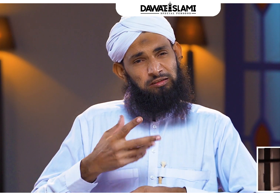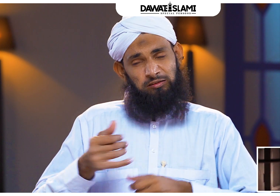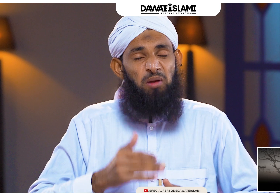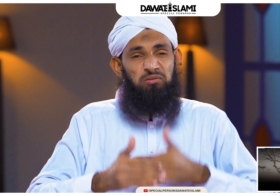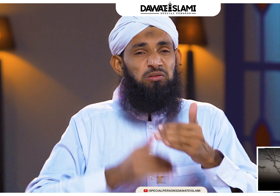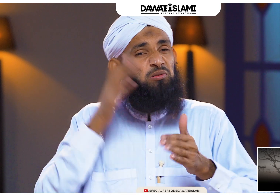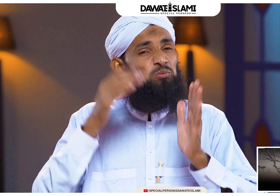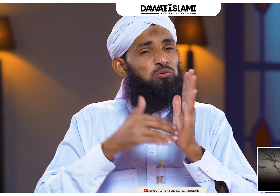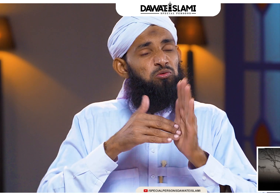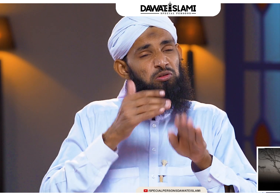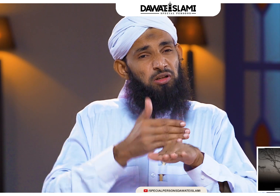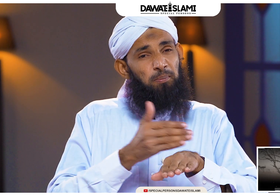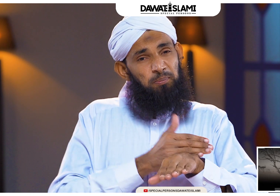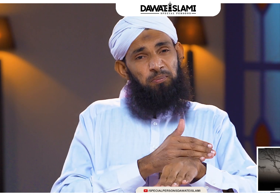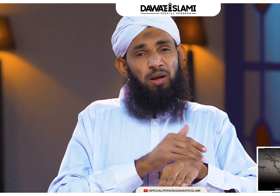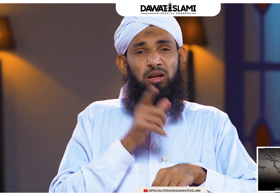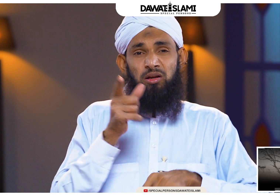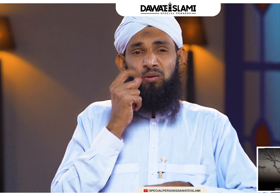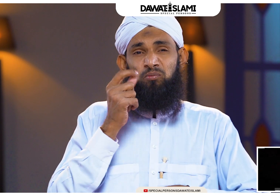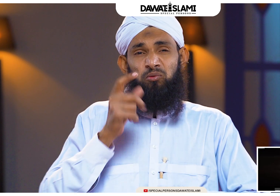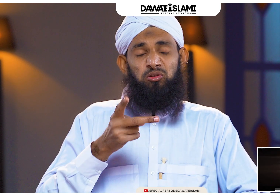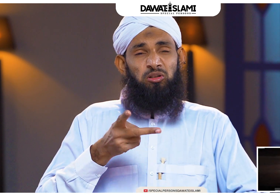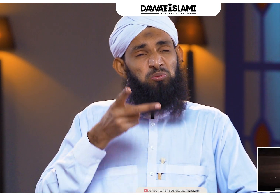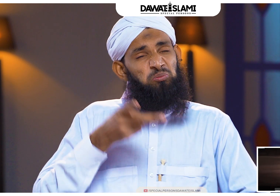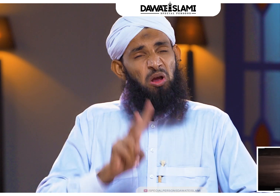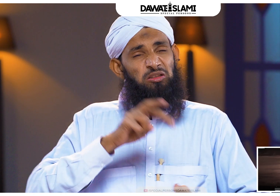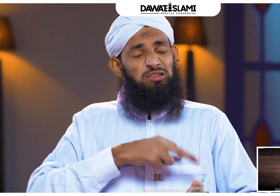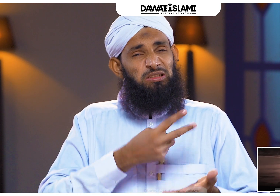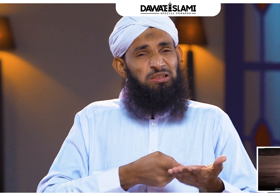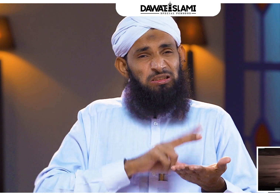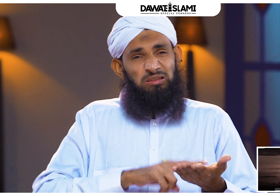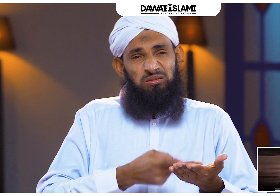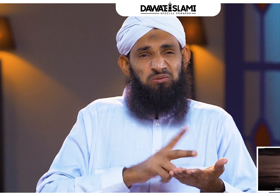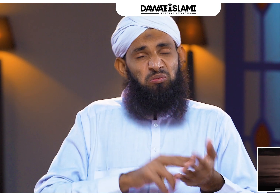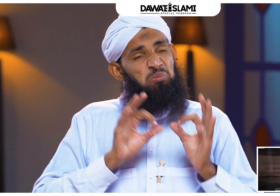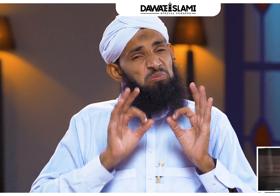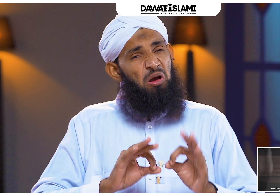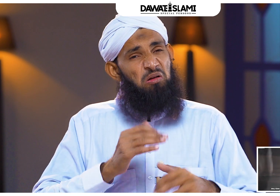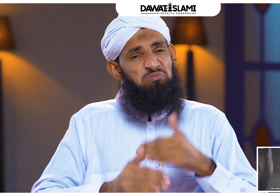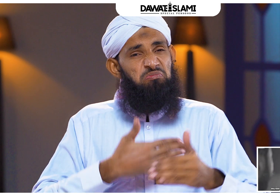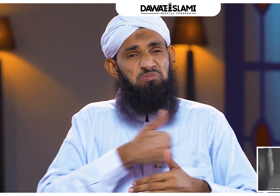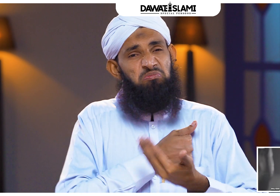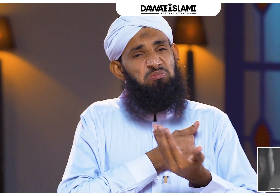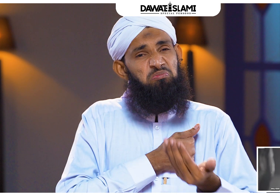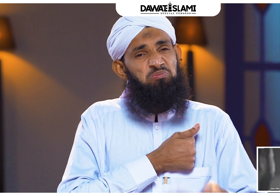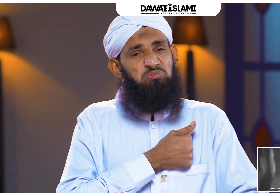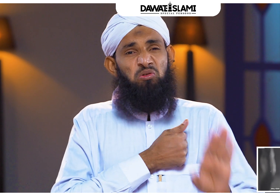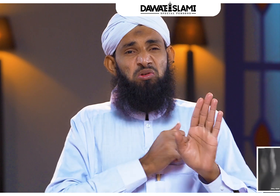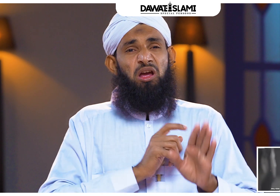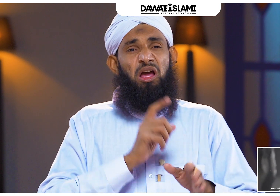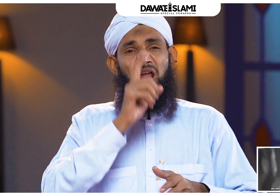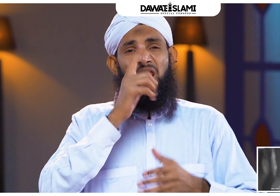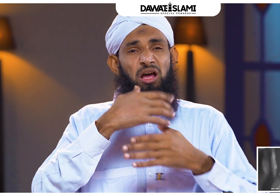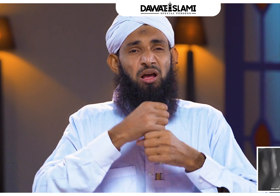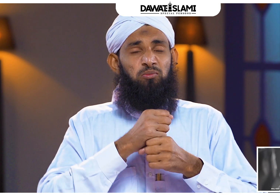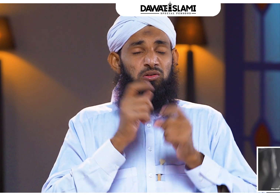میں نے تمہارا کام پورا کر دیا۔ مالک نے کہا، وہاں سے کیا جواب ملا؟ اس نے کہا، اگر وہاں سے ملا ہوا پیغام نہ سنو تو تمہارے لیے بہتر